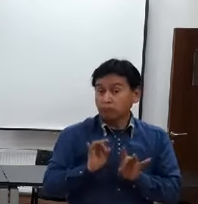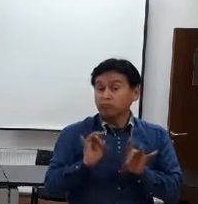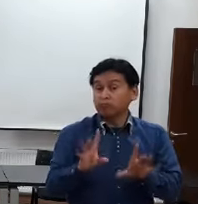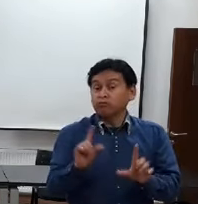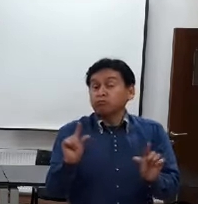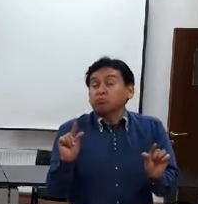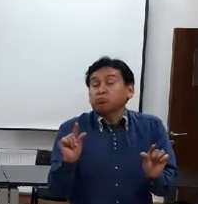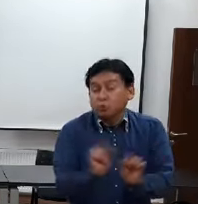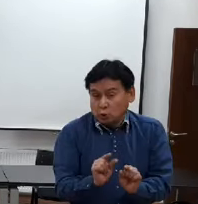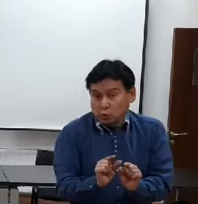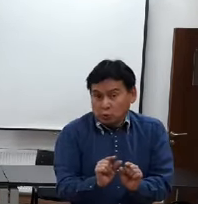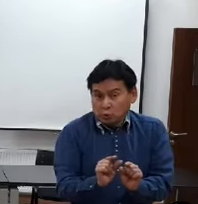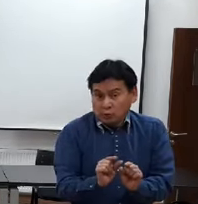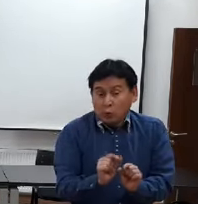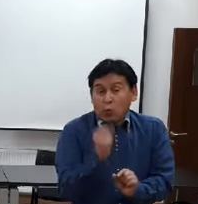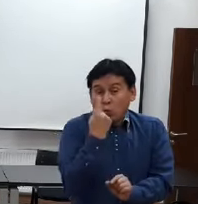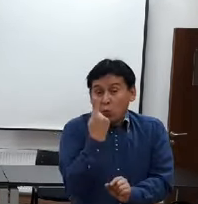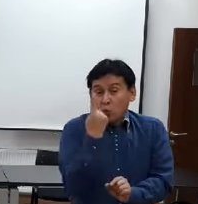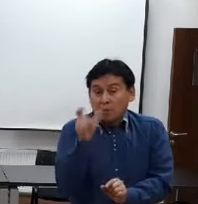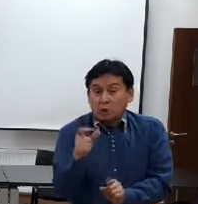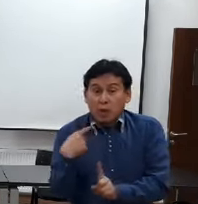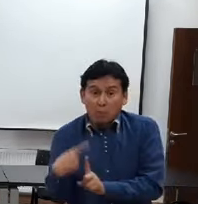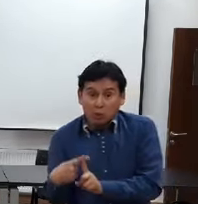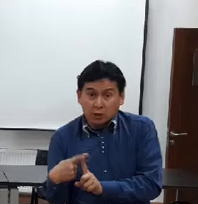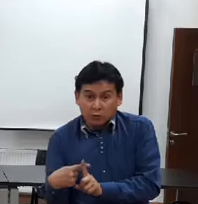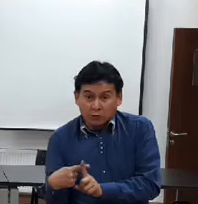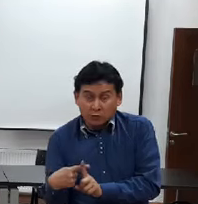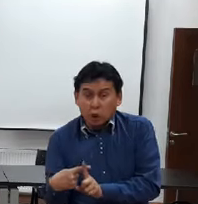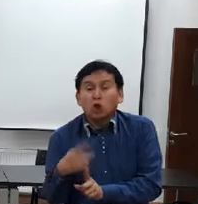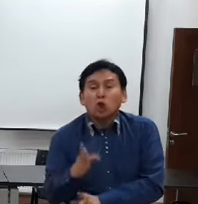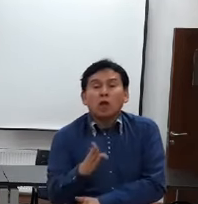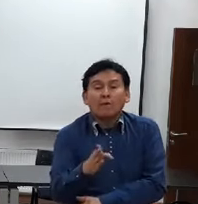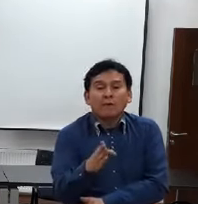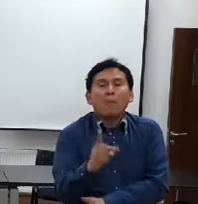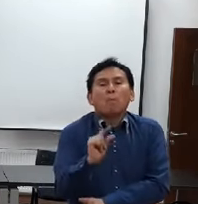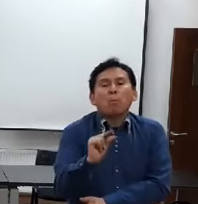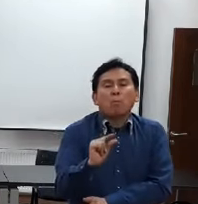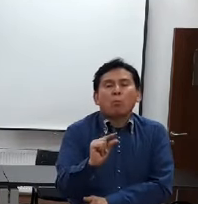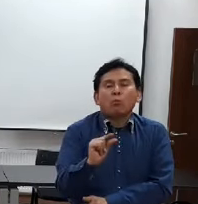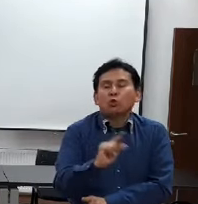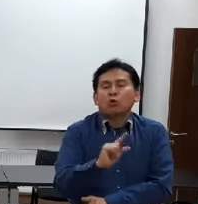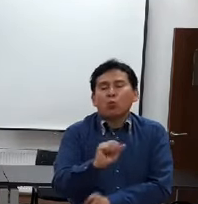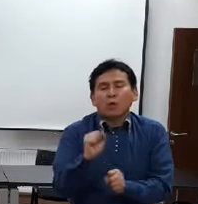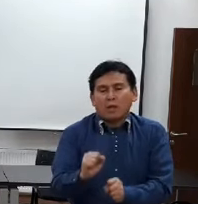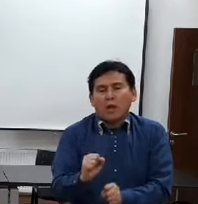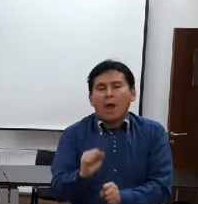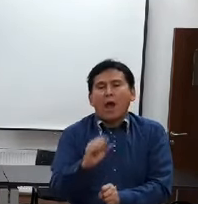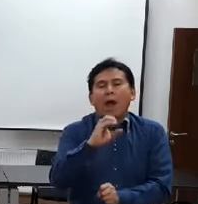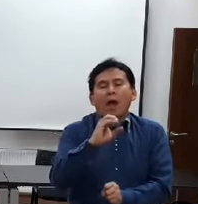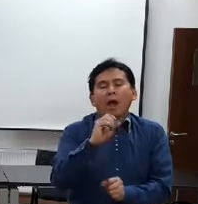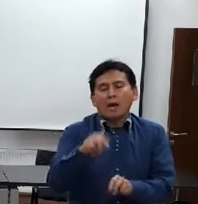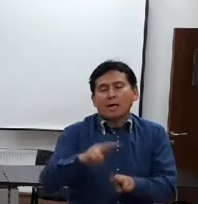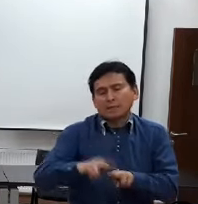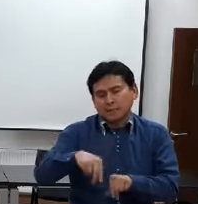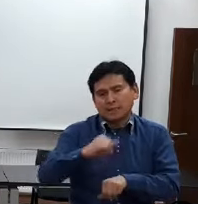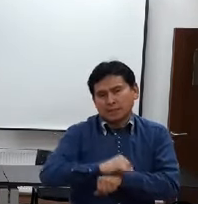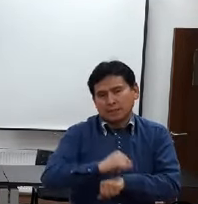pequeña cada vez que tenemos un paciente positivo todavía es poco aplicable en esta región